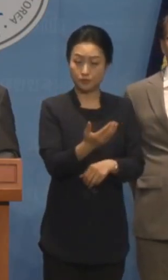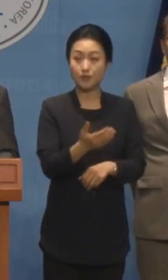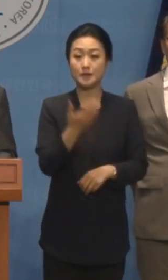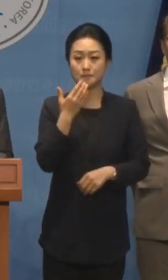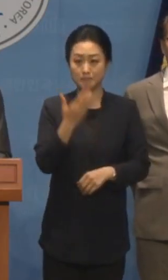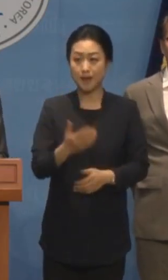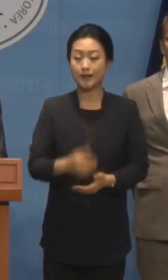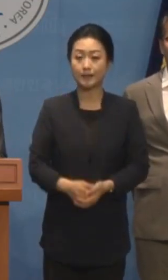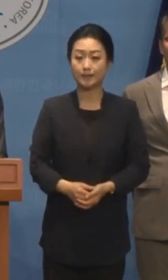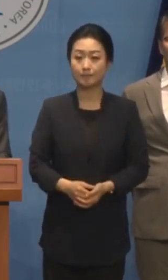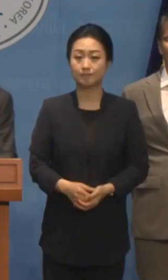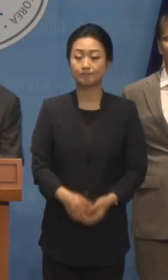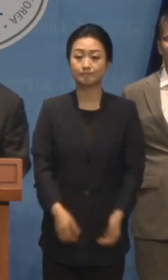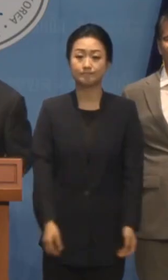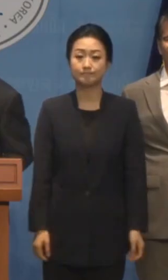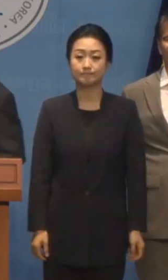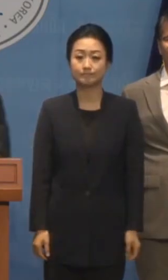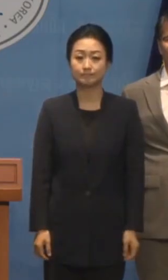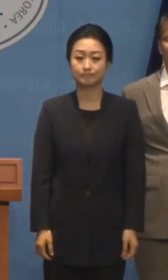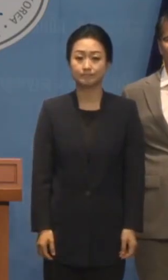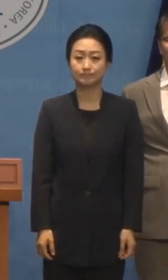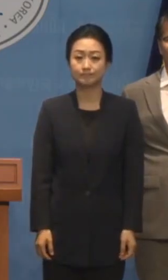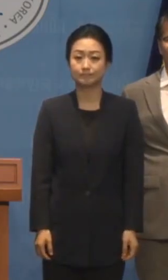만들겠습니다. 고맙습니다.